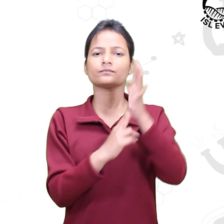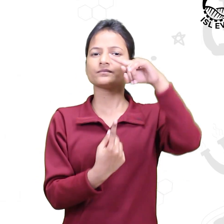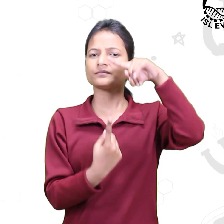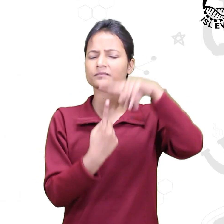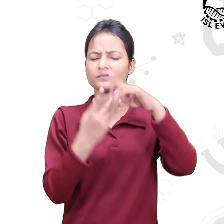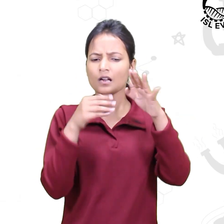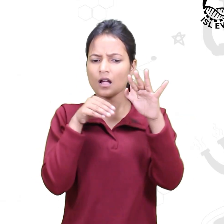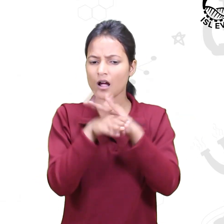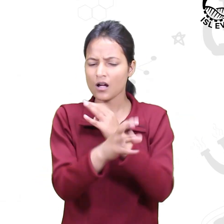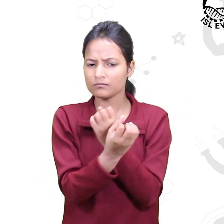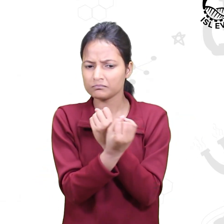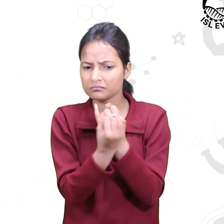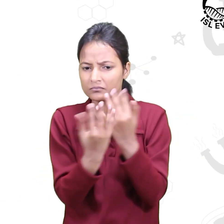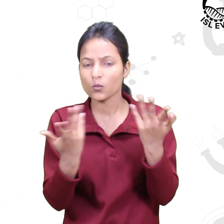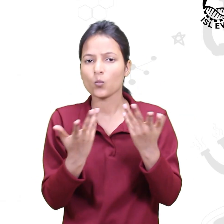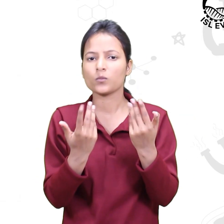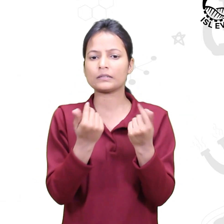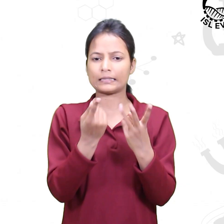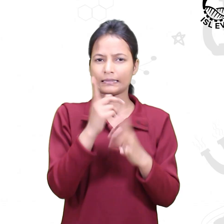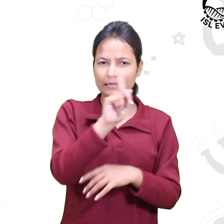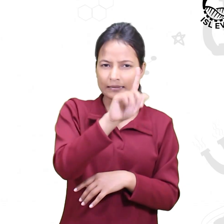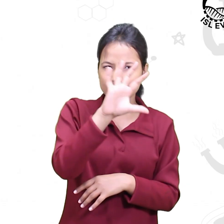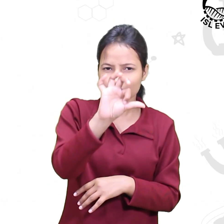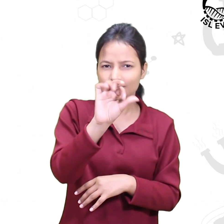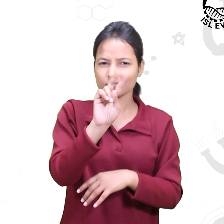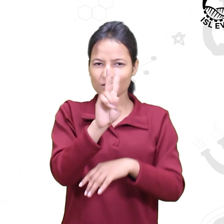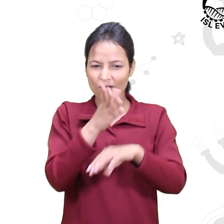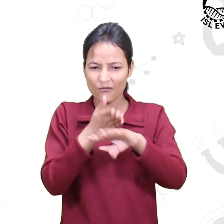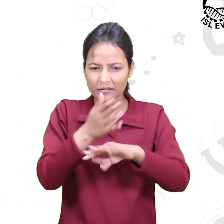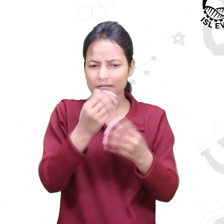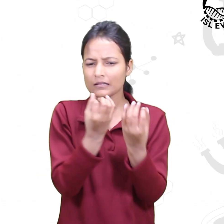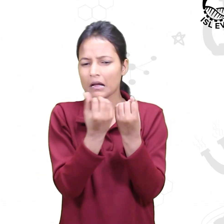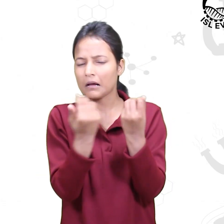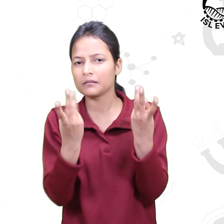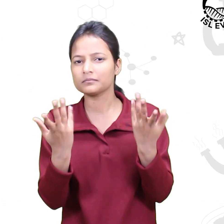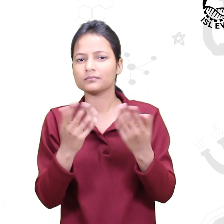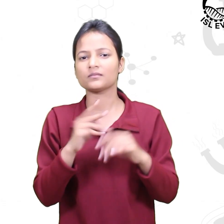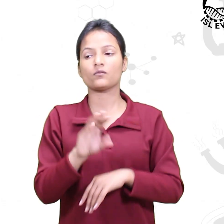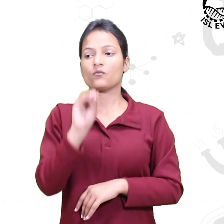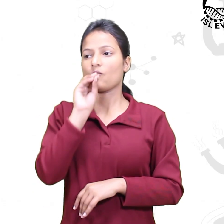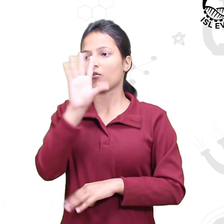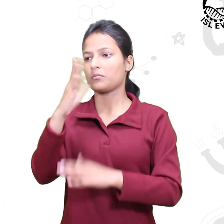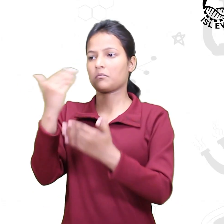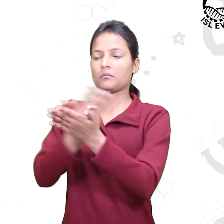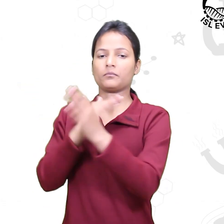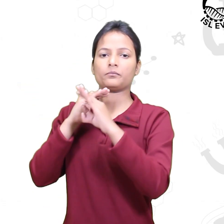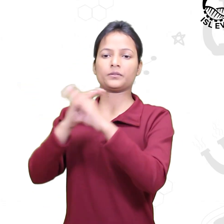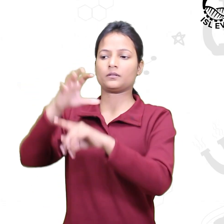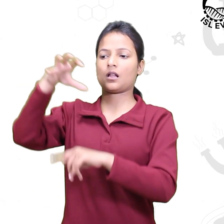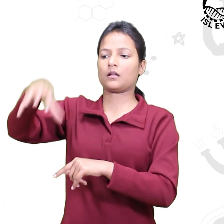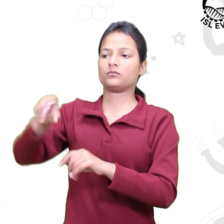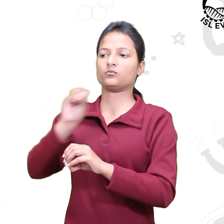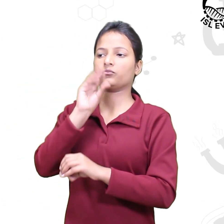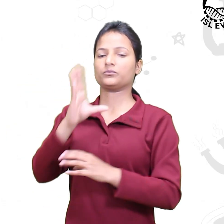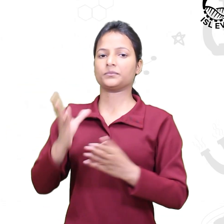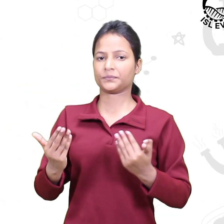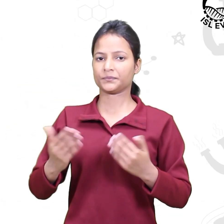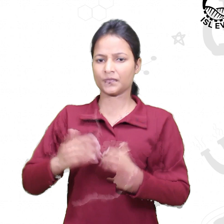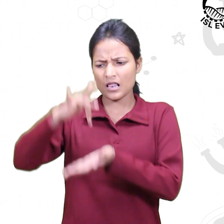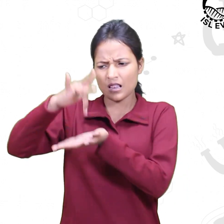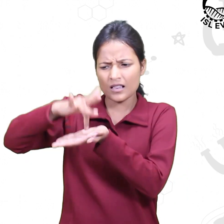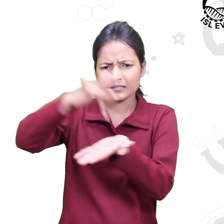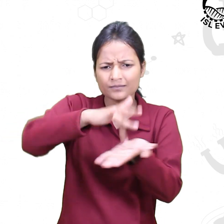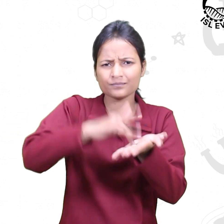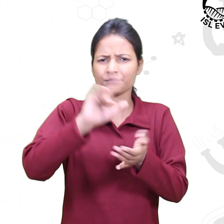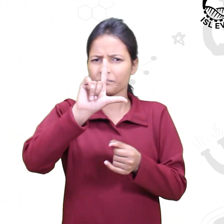सिविक अथॉरिटीज़ को हम अलर्ट कर सकते हैं कि भाई ये वेरिएंट आया है, इससे बचिए। क्या किसी भी लैब में